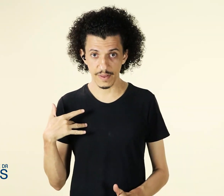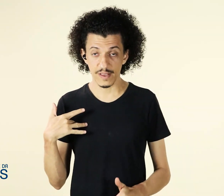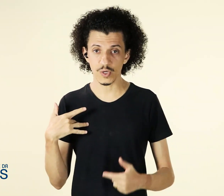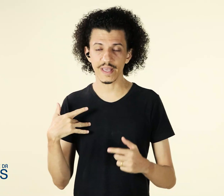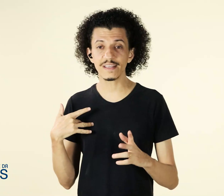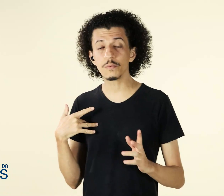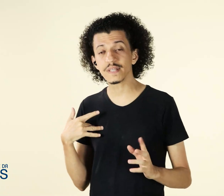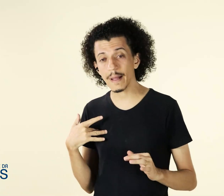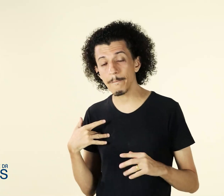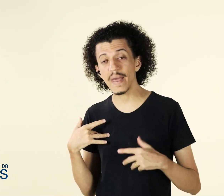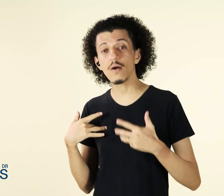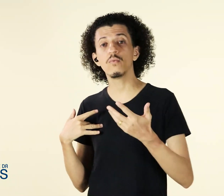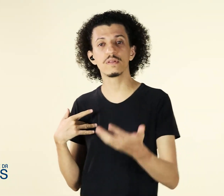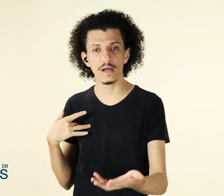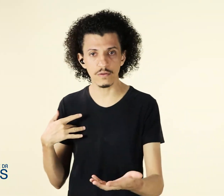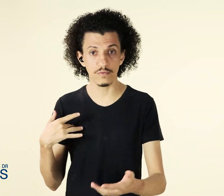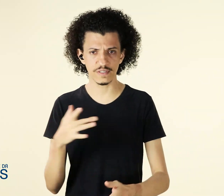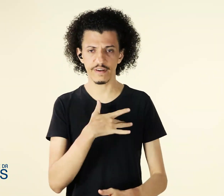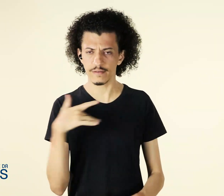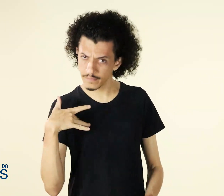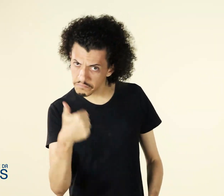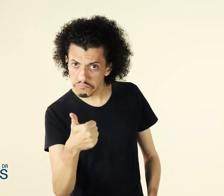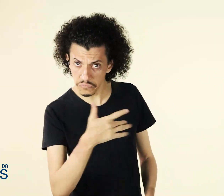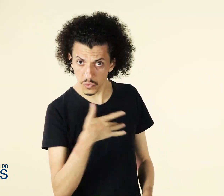Só que aí, como você está perguntando, você vai...